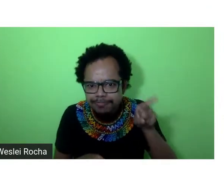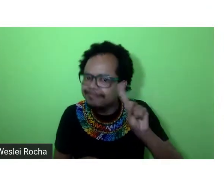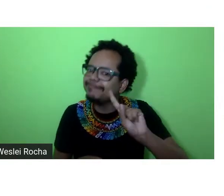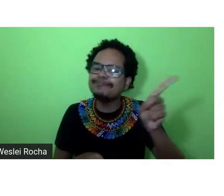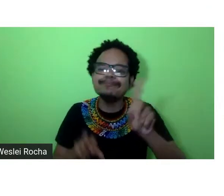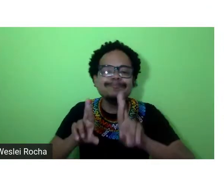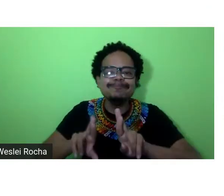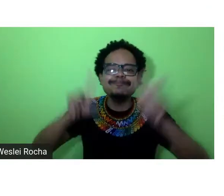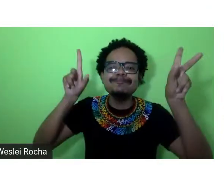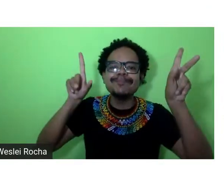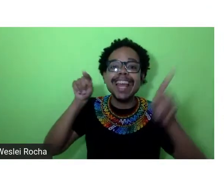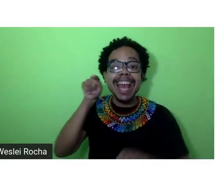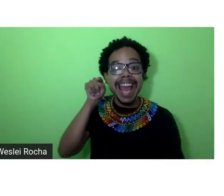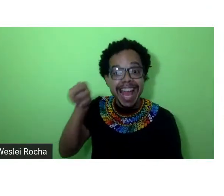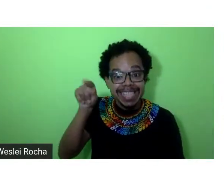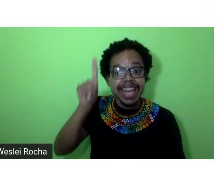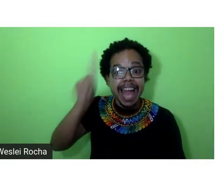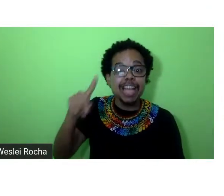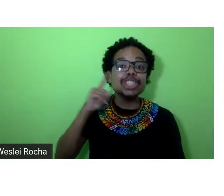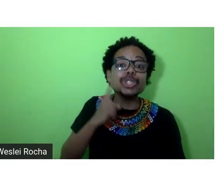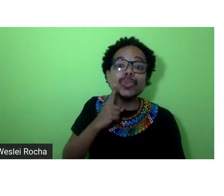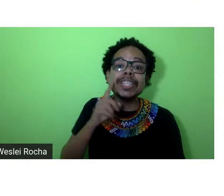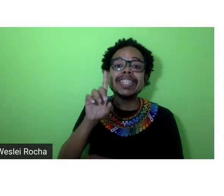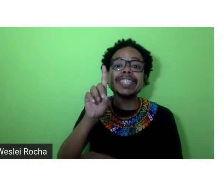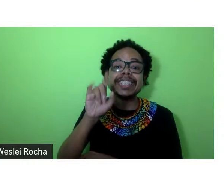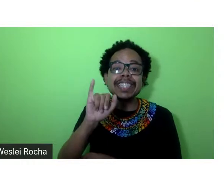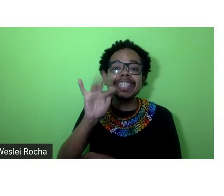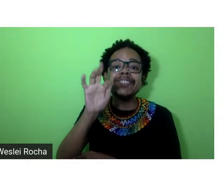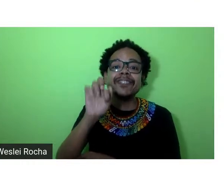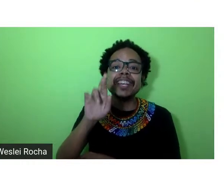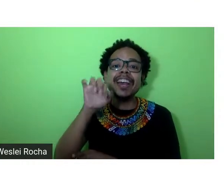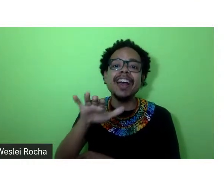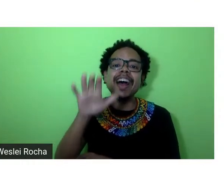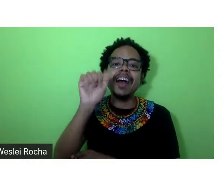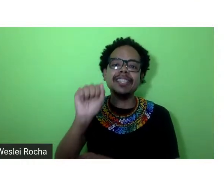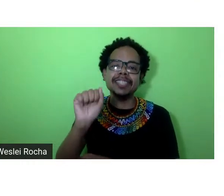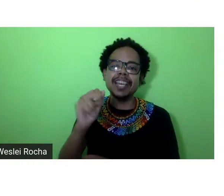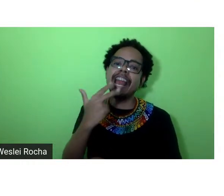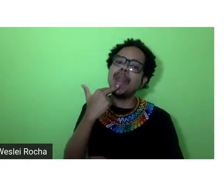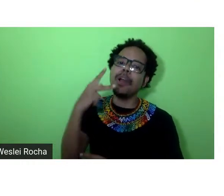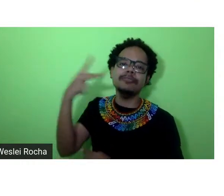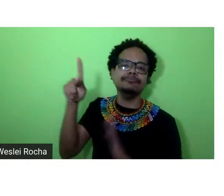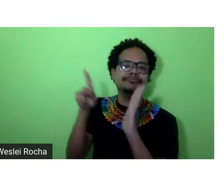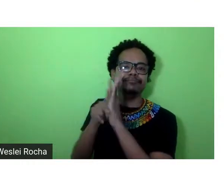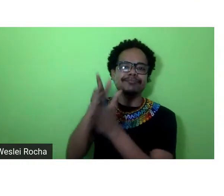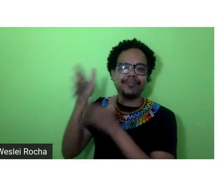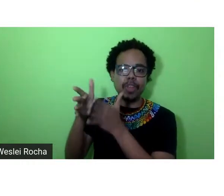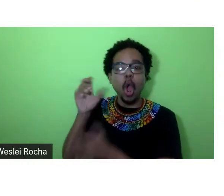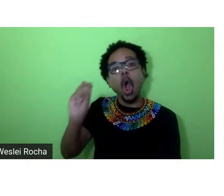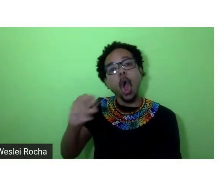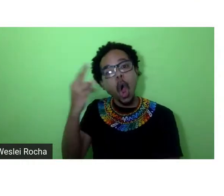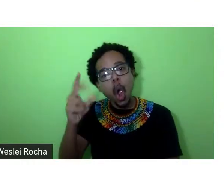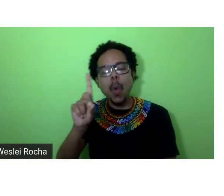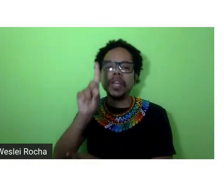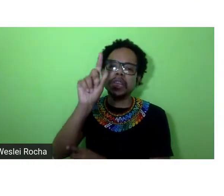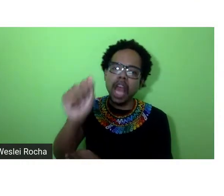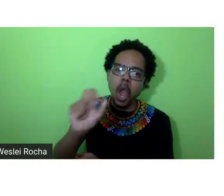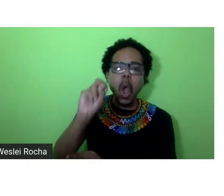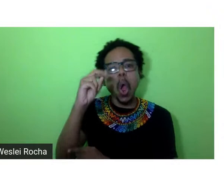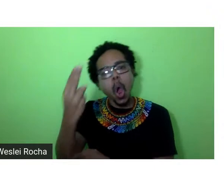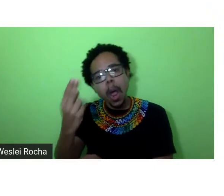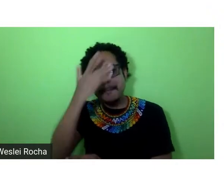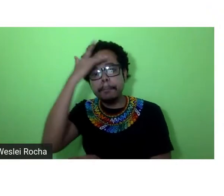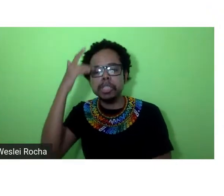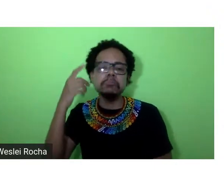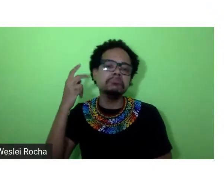Oi e aí eu te pergunto a comunidade surda é igual a comunidade ouvinte não a